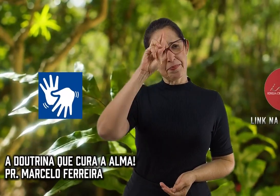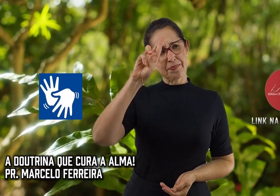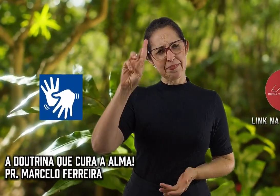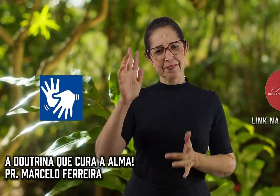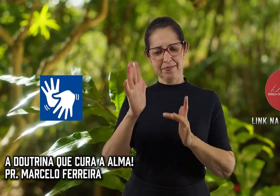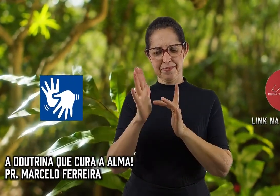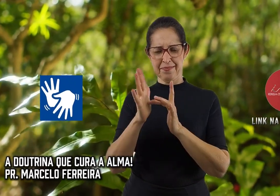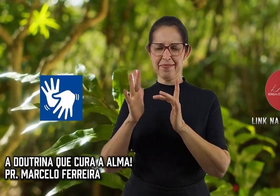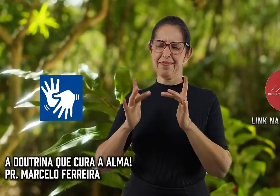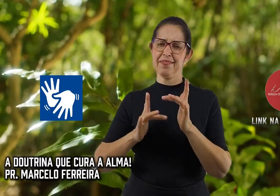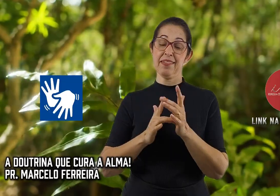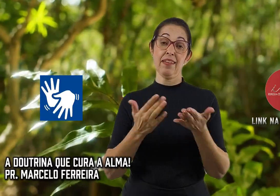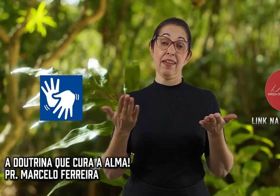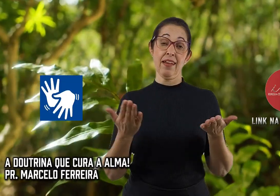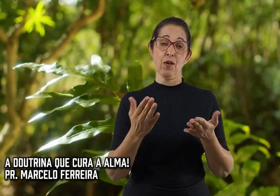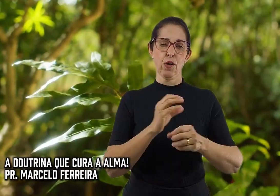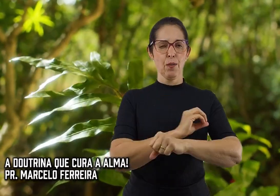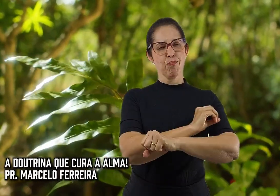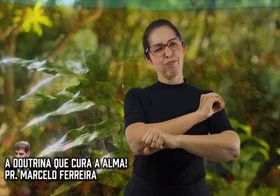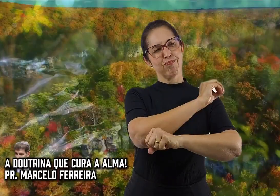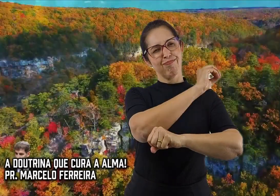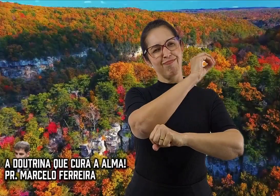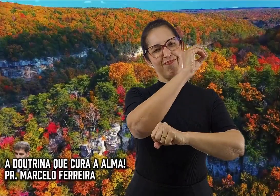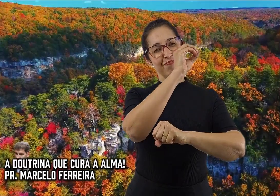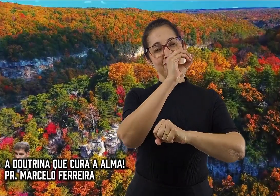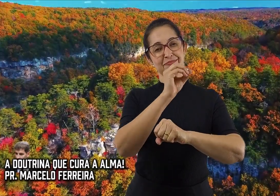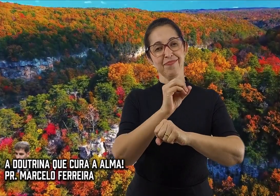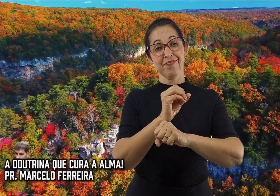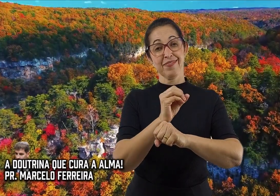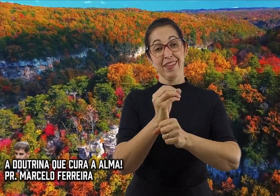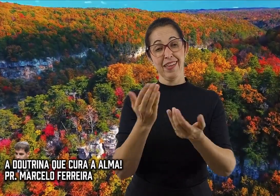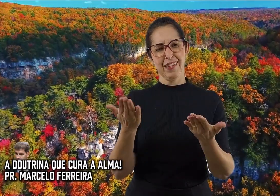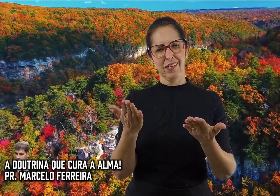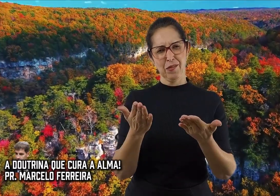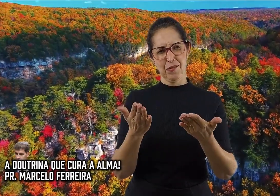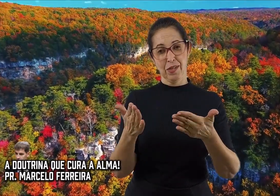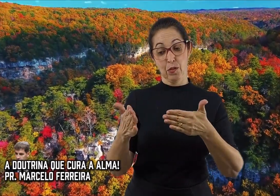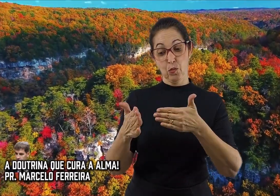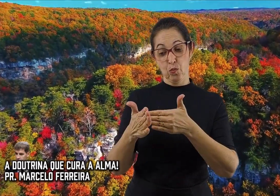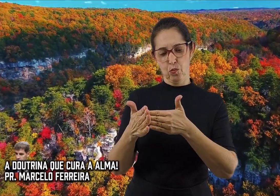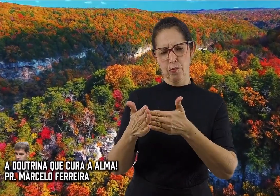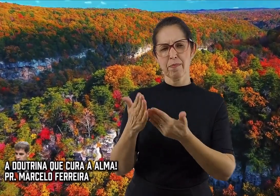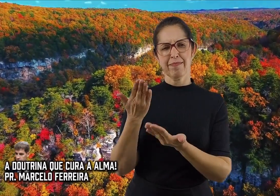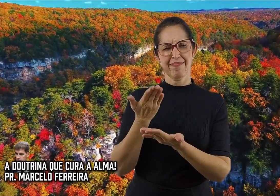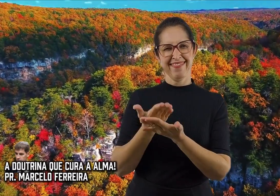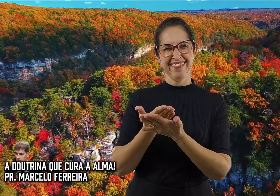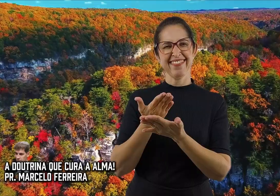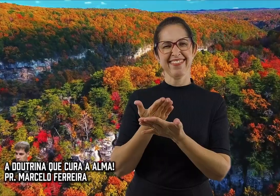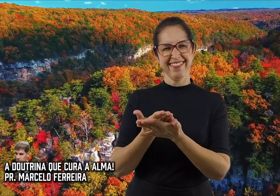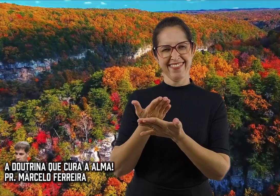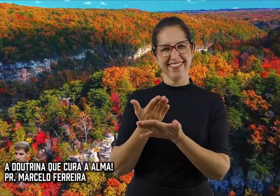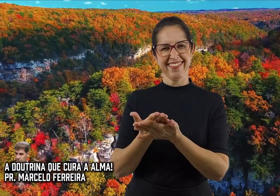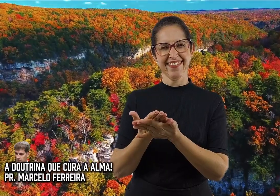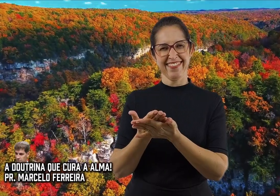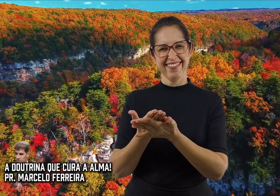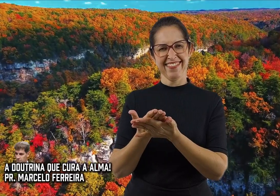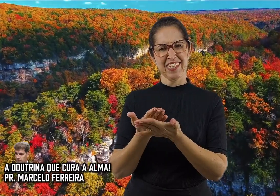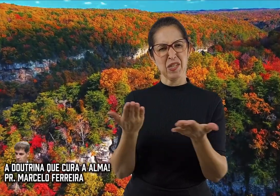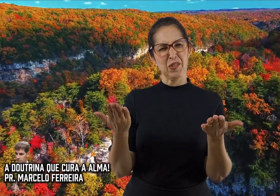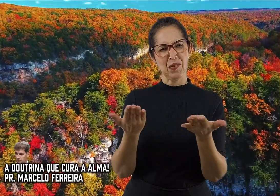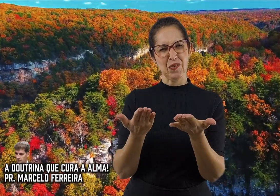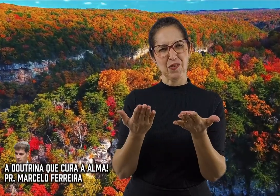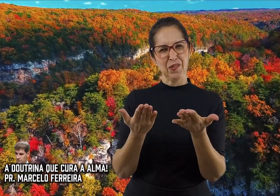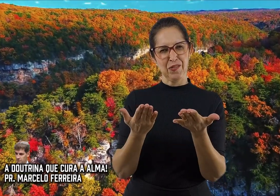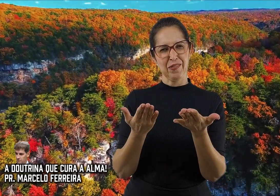chegando ao fim desse dia, a última aula do dia, um dia